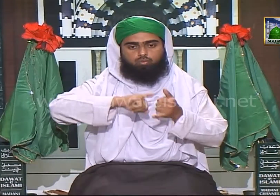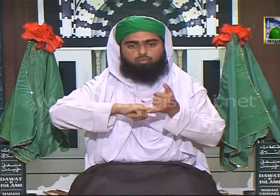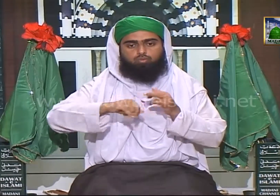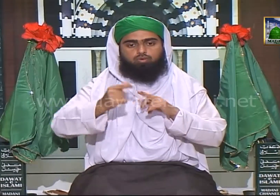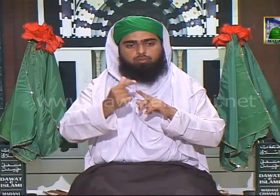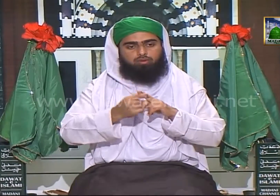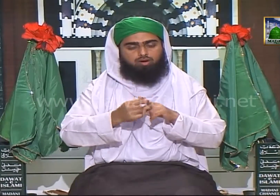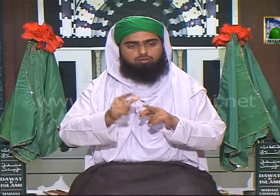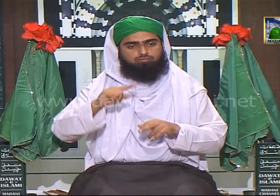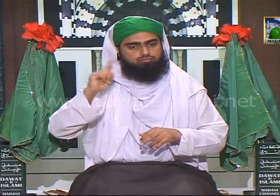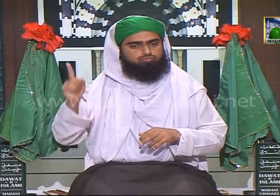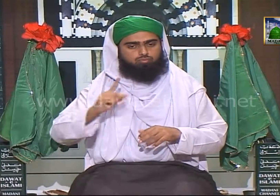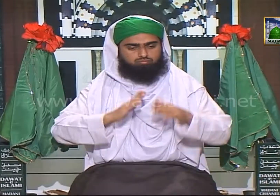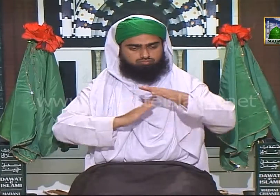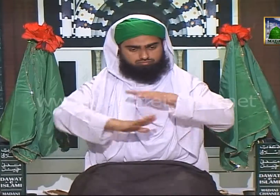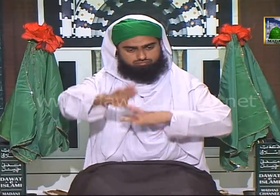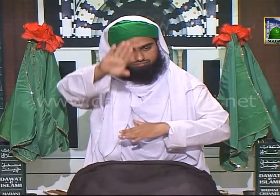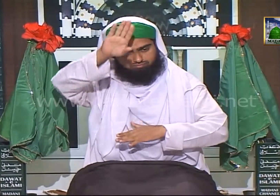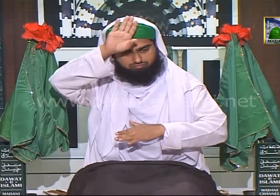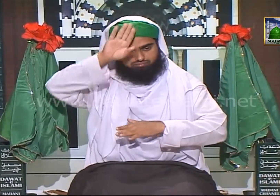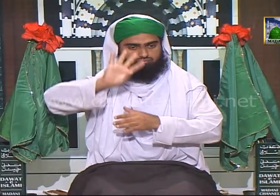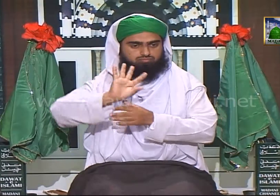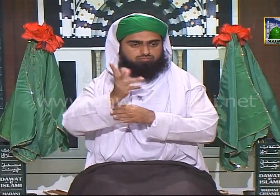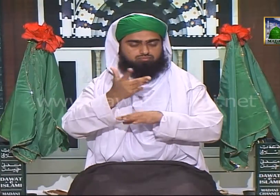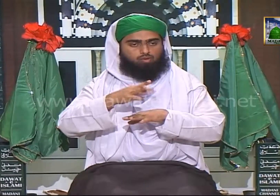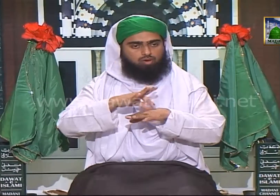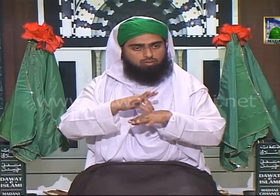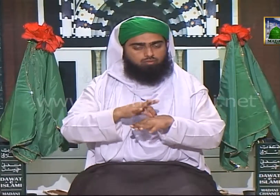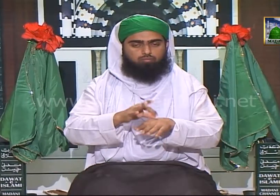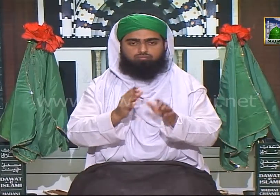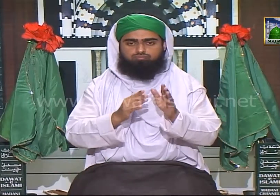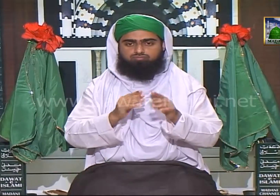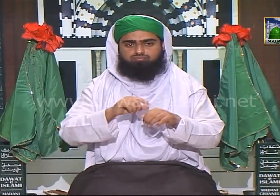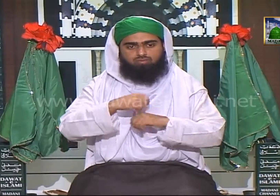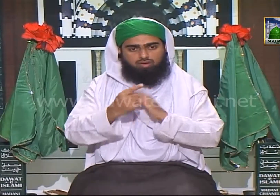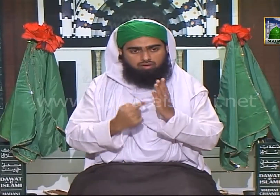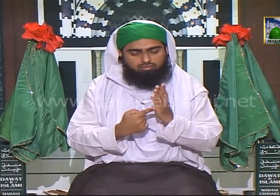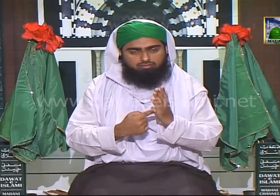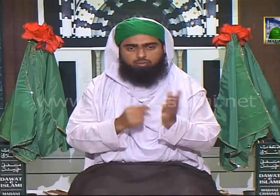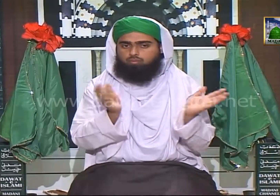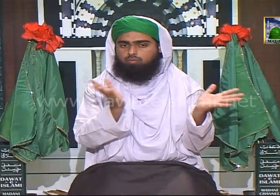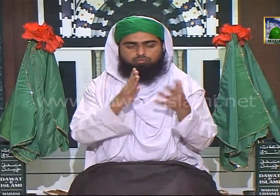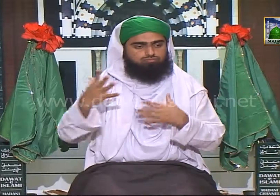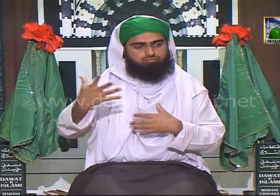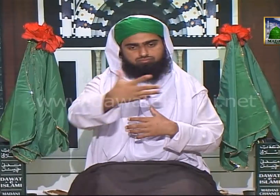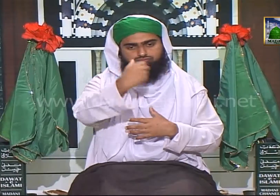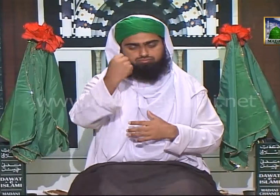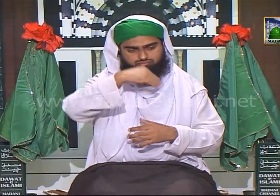دنیا پر حکومت تھی, انسانوں پر, جنوں پر, چرندوں پر, پرندوں پر, درندوں پر, سب پر حکومت تھی, ہوا پر, سب. یہ ان کے والد داؤد علیہ